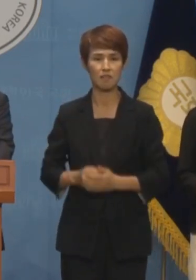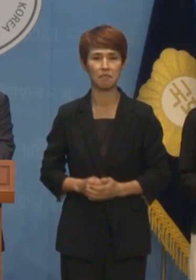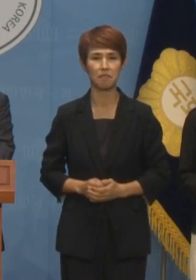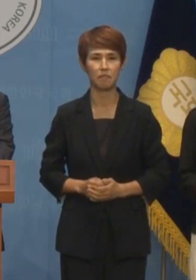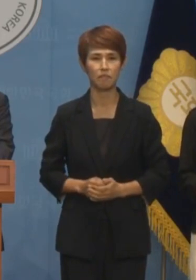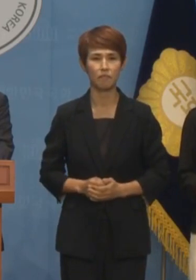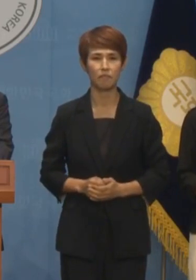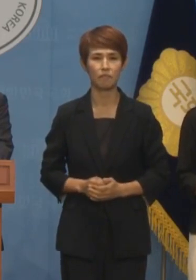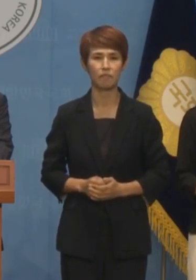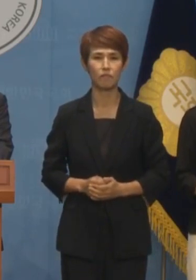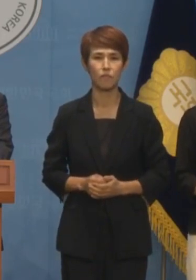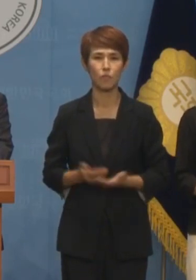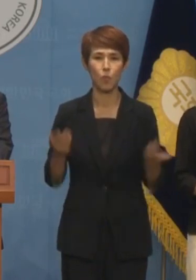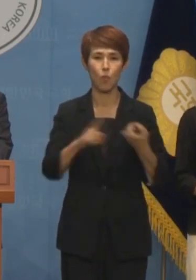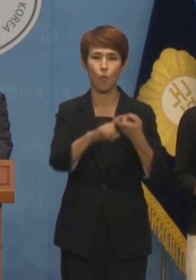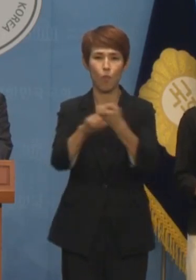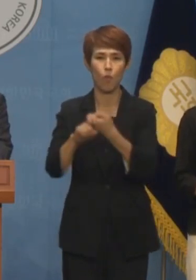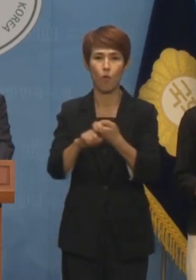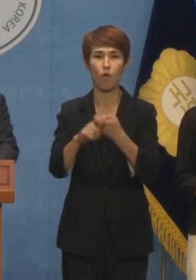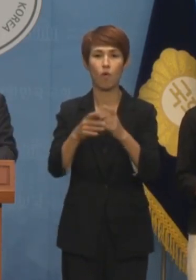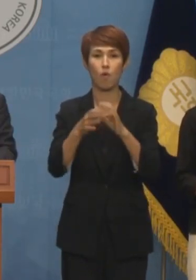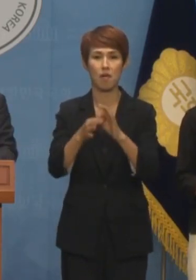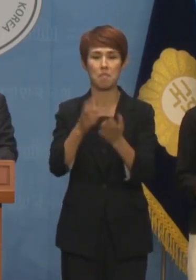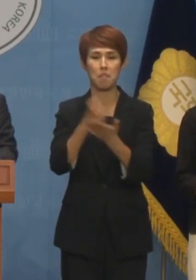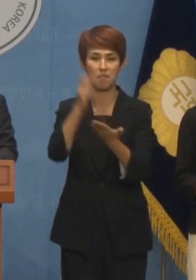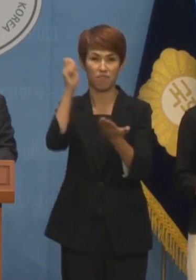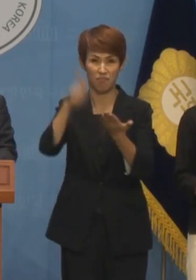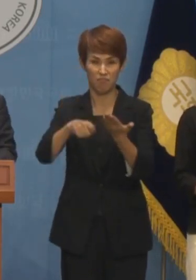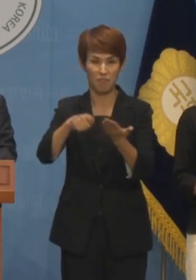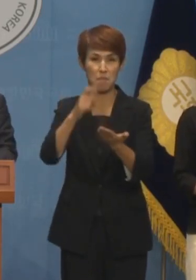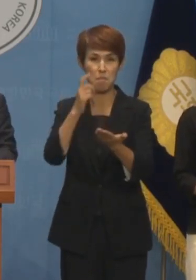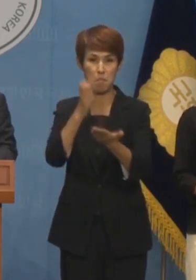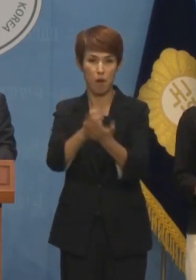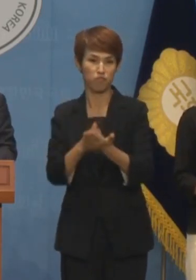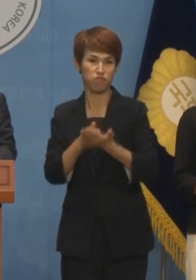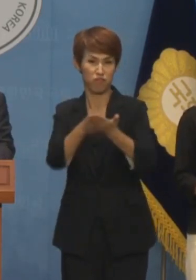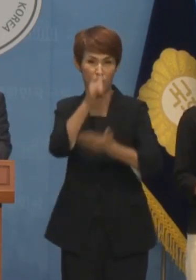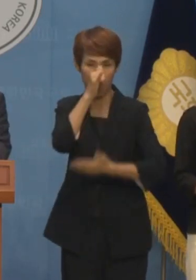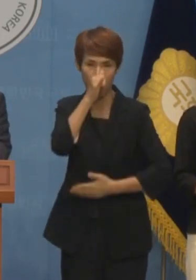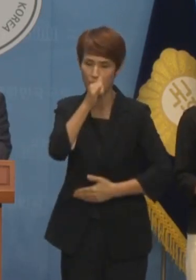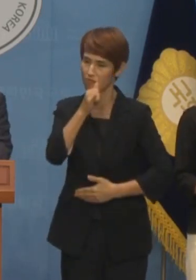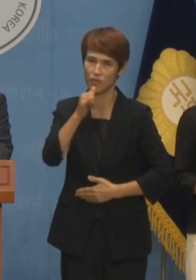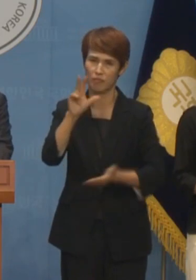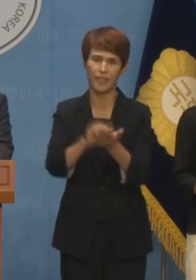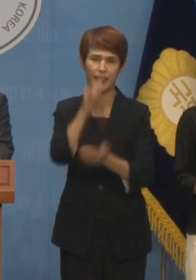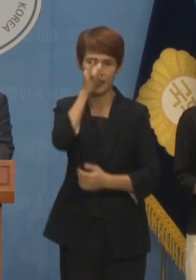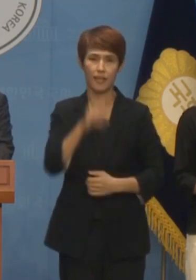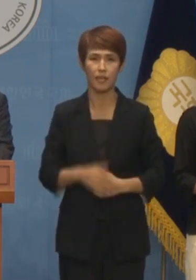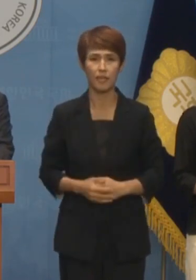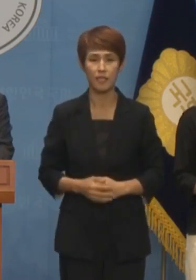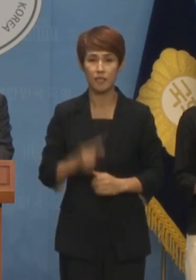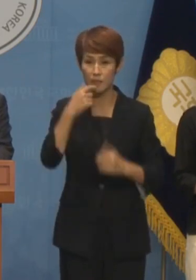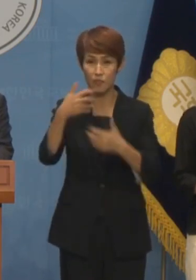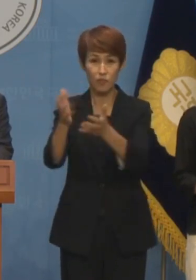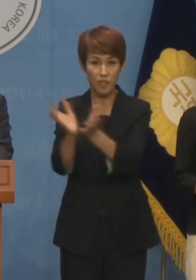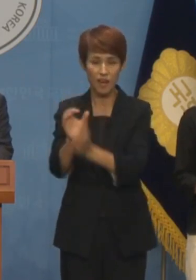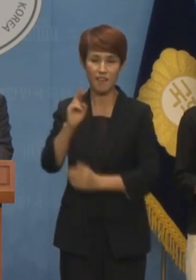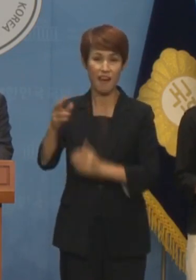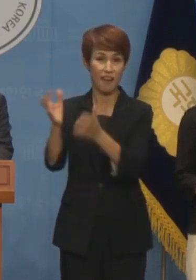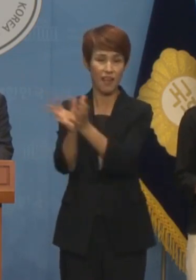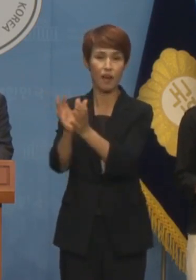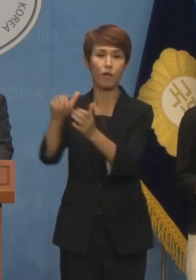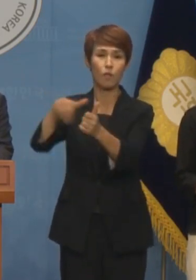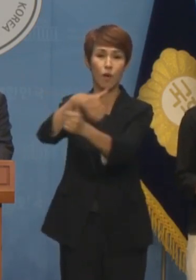청부 입법 강행 처리 시도를 강력히 규탄합니다. 지금 더불어민주당을 포함한 야당